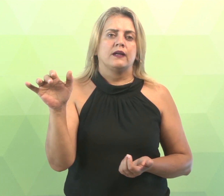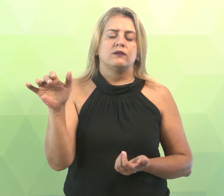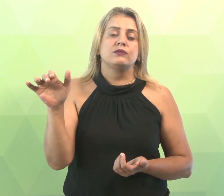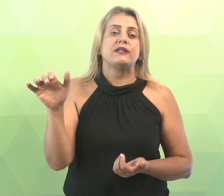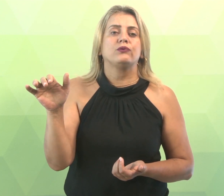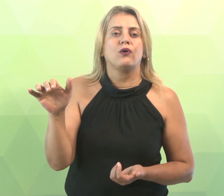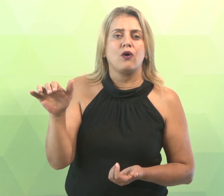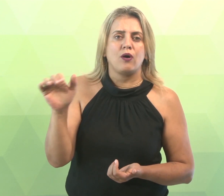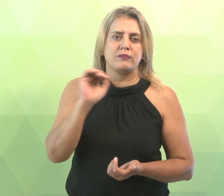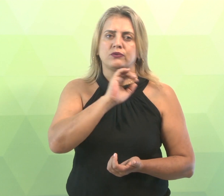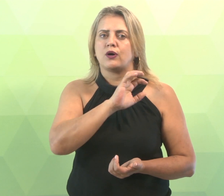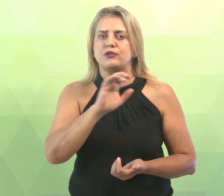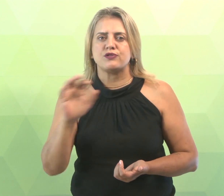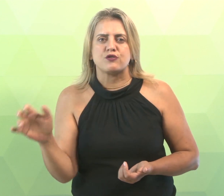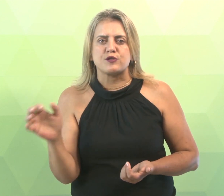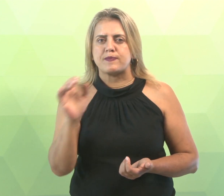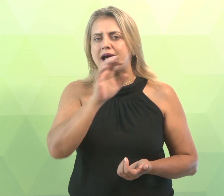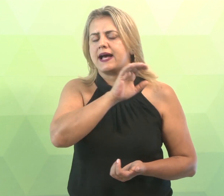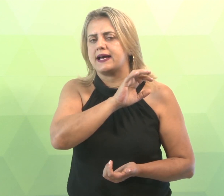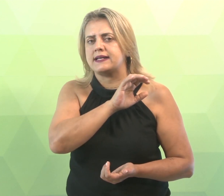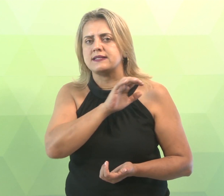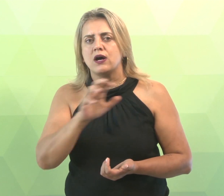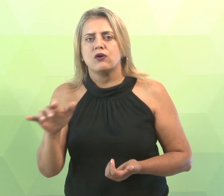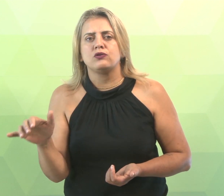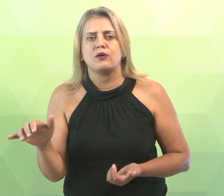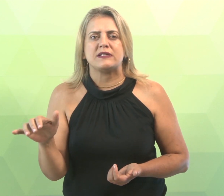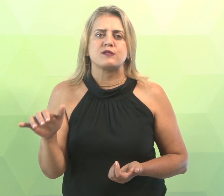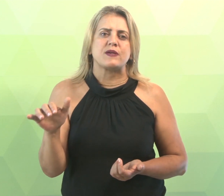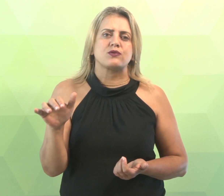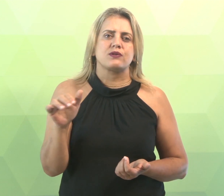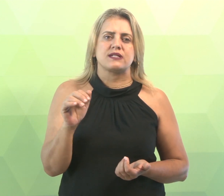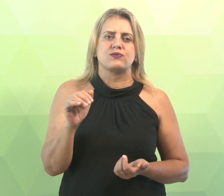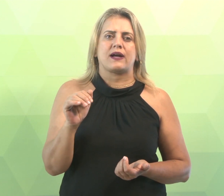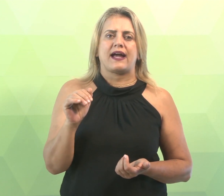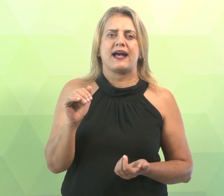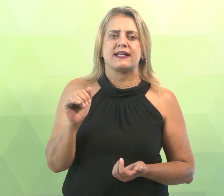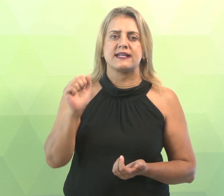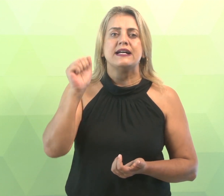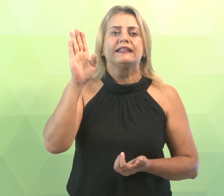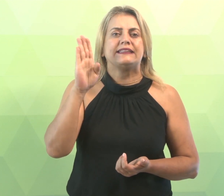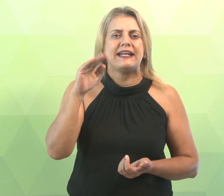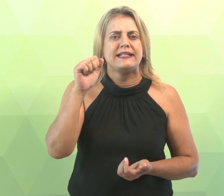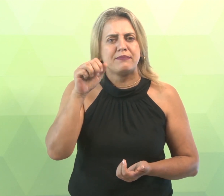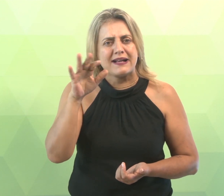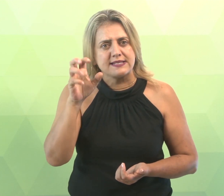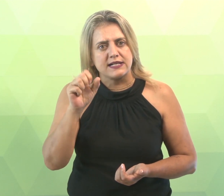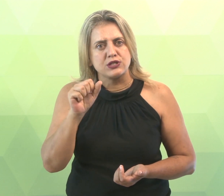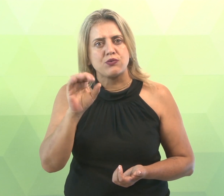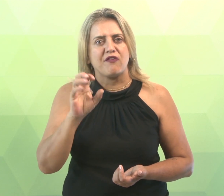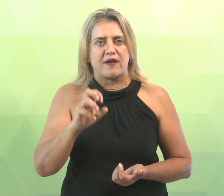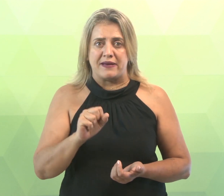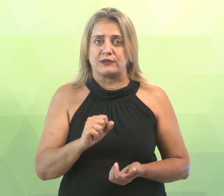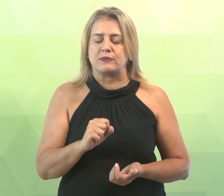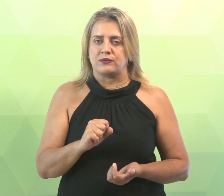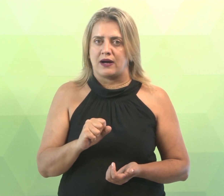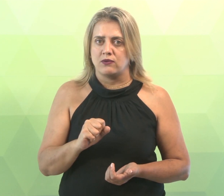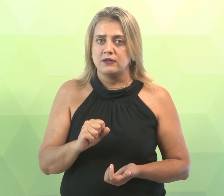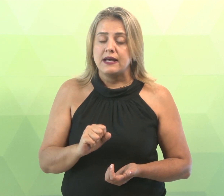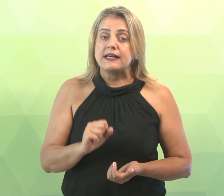o seu nome, o nome dos seus pais, o nome das pessoas da sua casa. Treine bastante o alfabeto manual, que